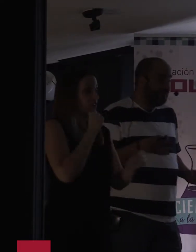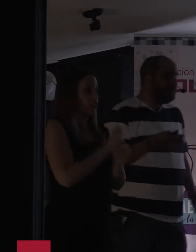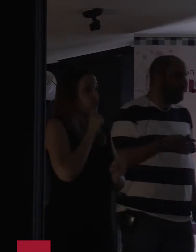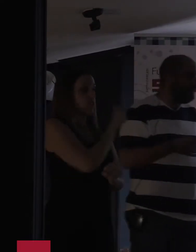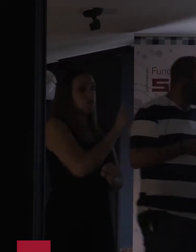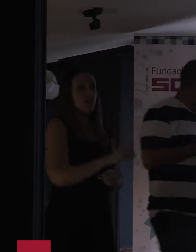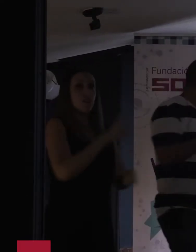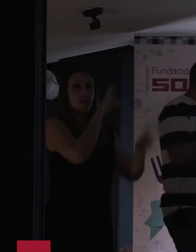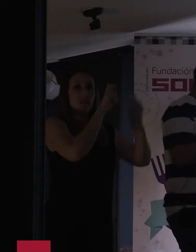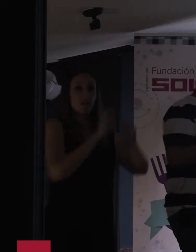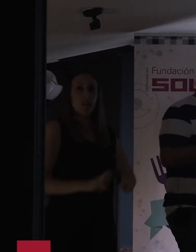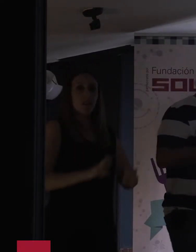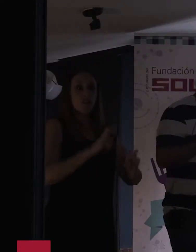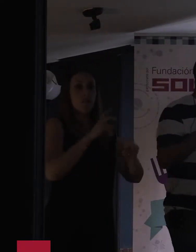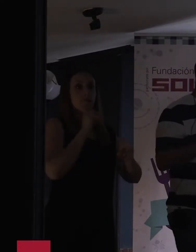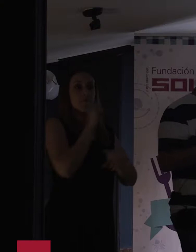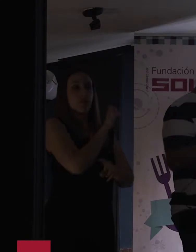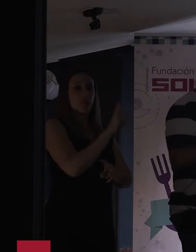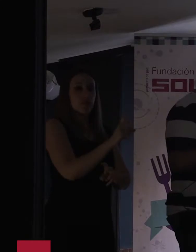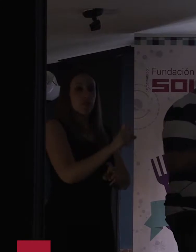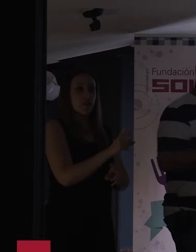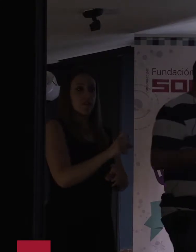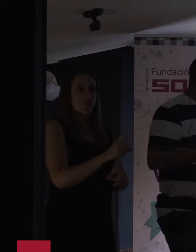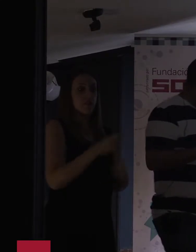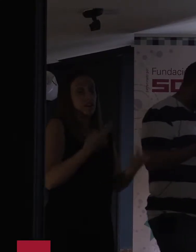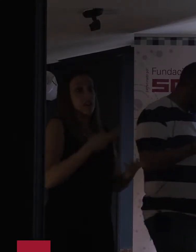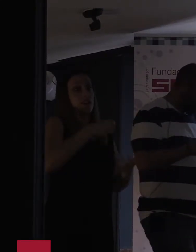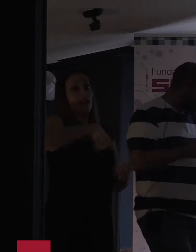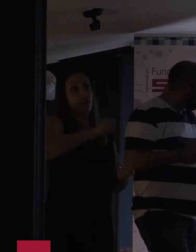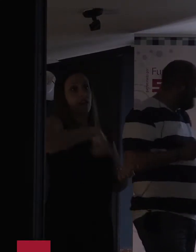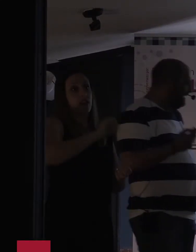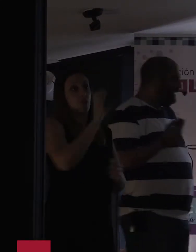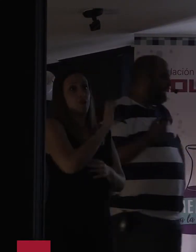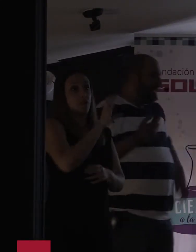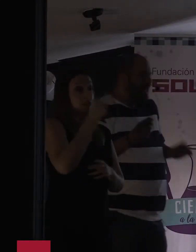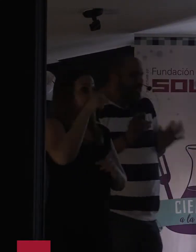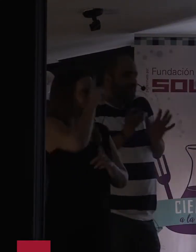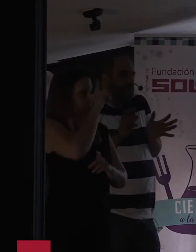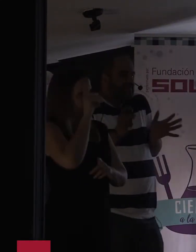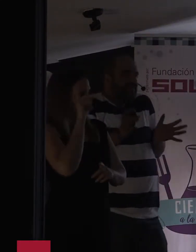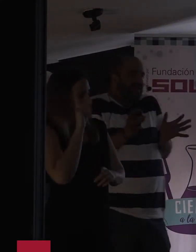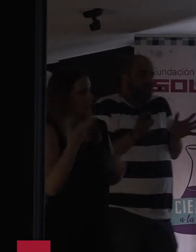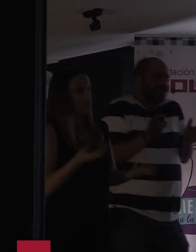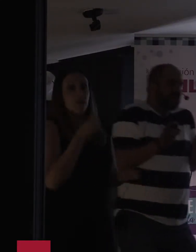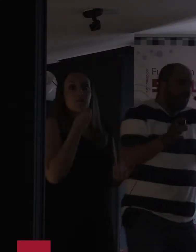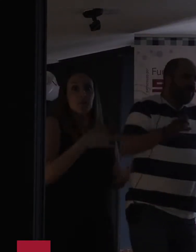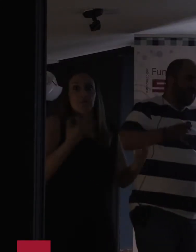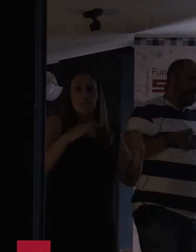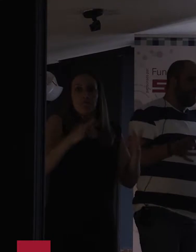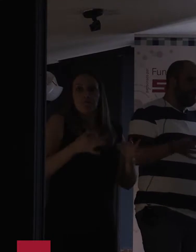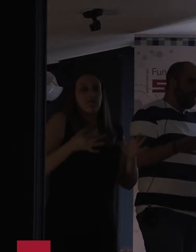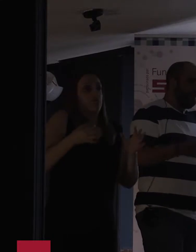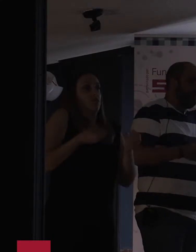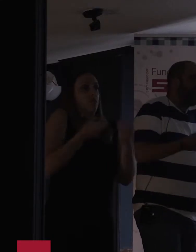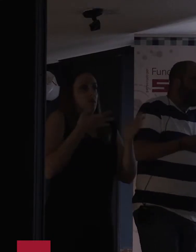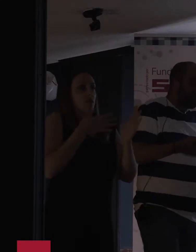fundación de investigación, Fundación IMDEA Nanociencia en Madrid. Y bueno, simplemente quiero contaros un poquito del